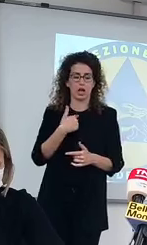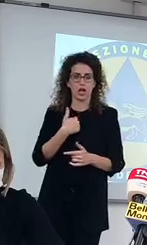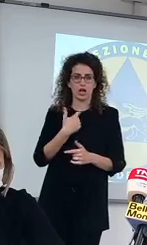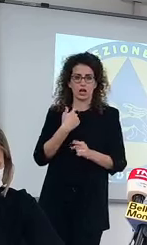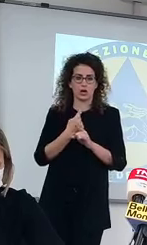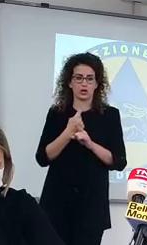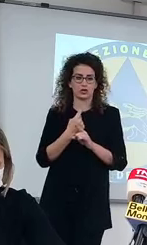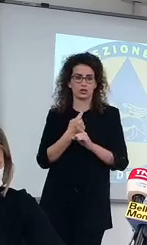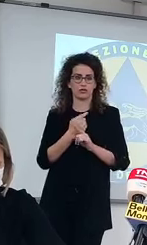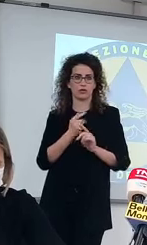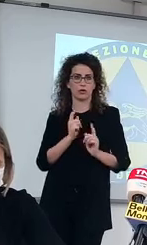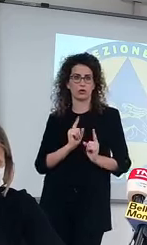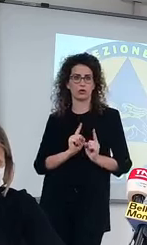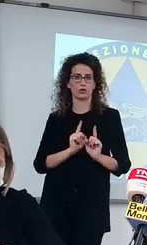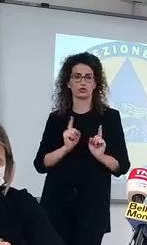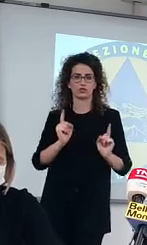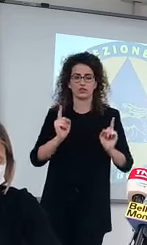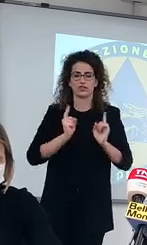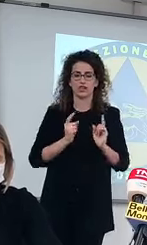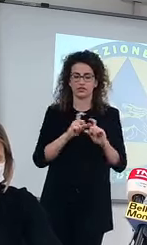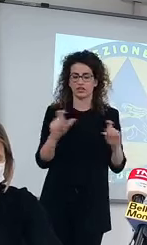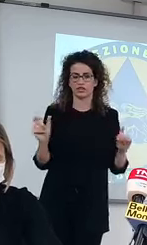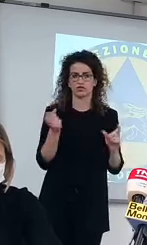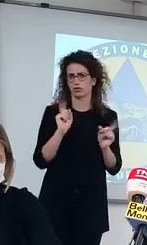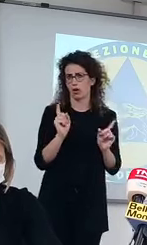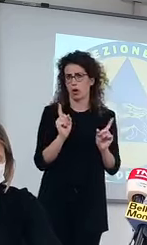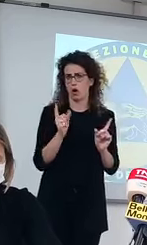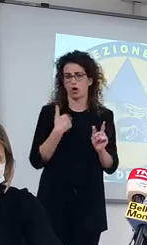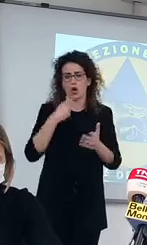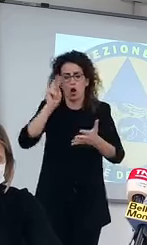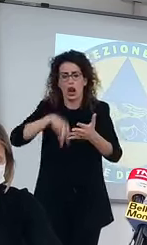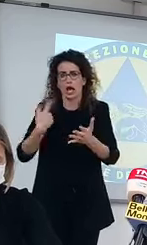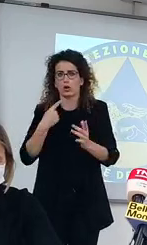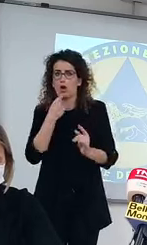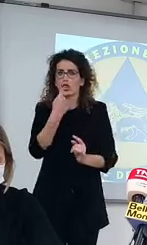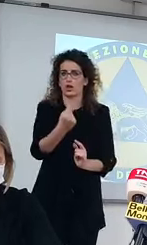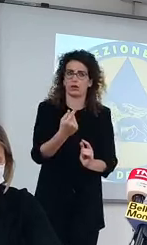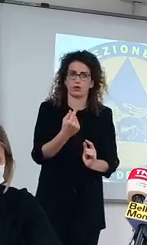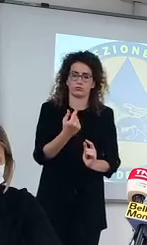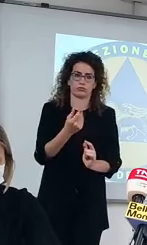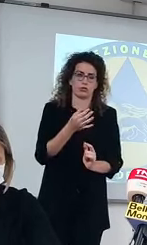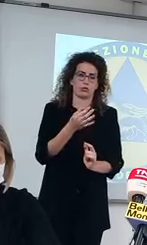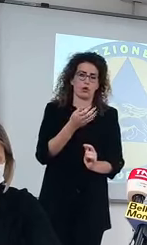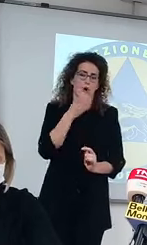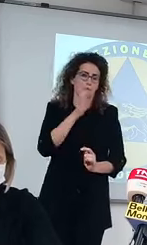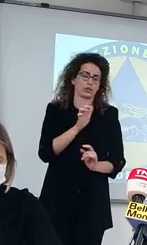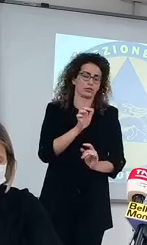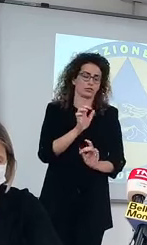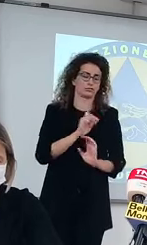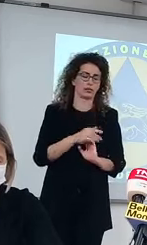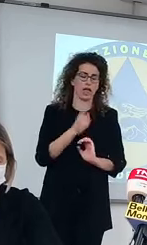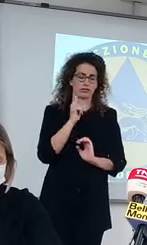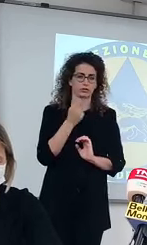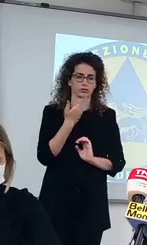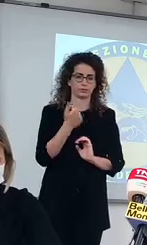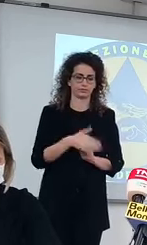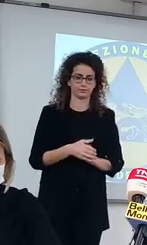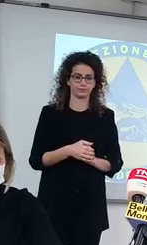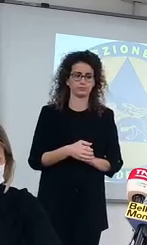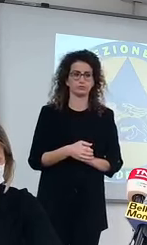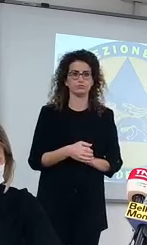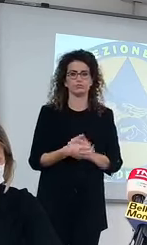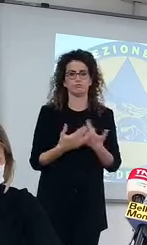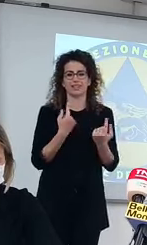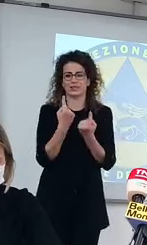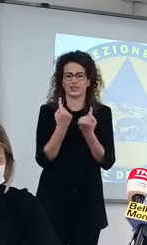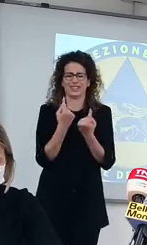i vaccini, io vi dico quello che c'è scritto e mi guardo bene anche ad esprimere commenti. Dico semplicemente che stiamo parlando comunque di eventi rari, cioè,